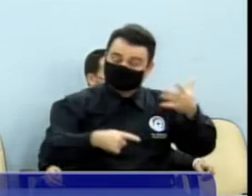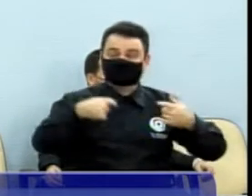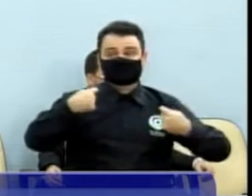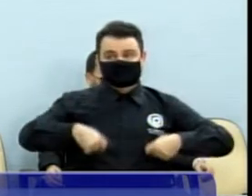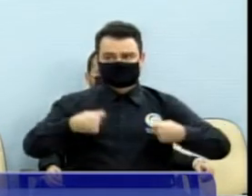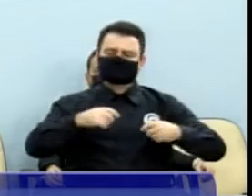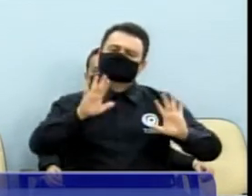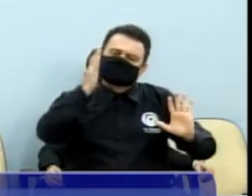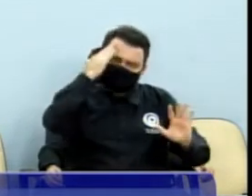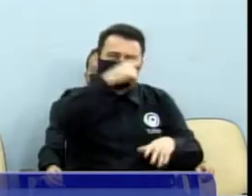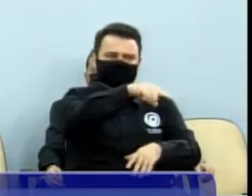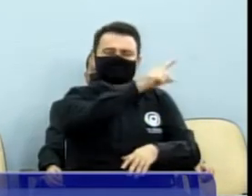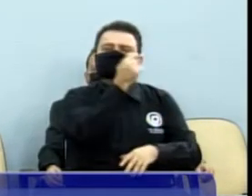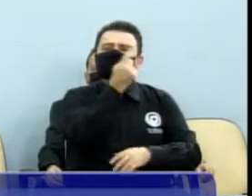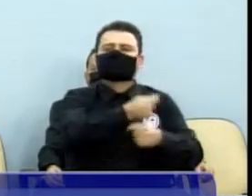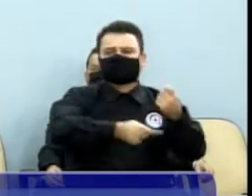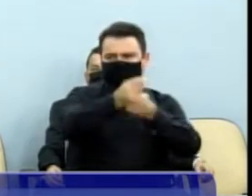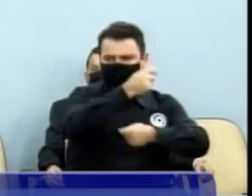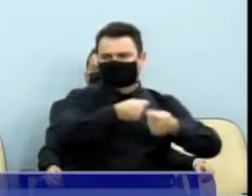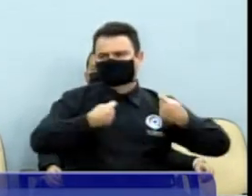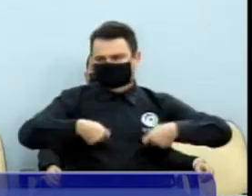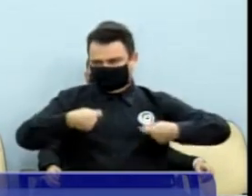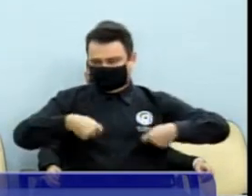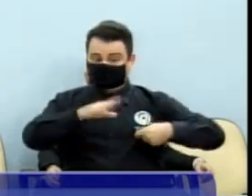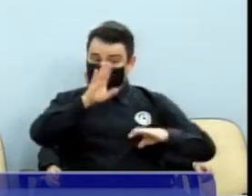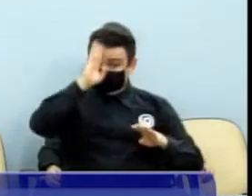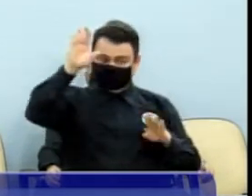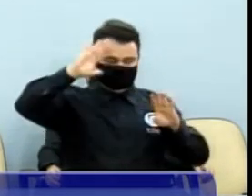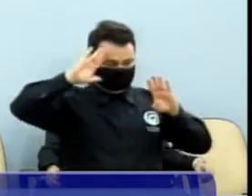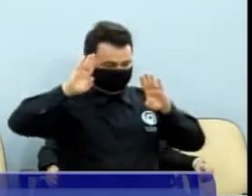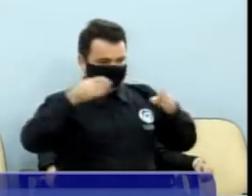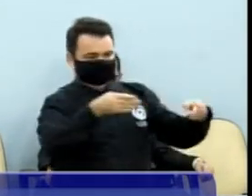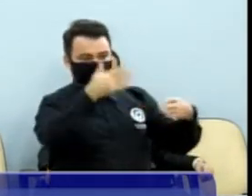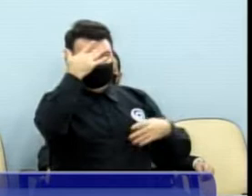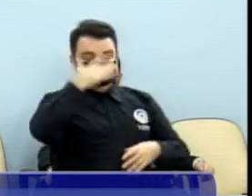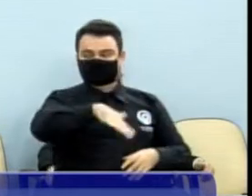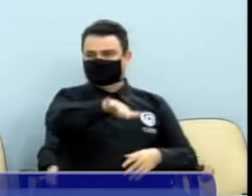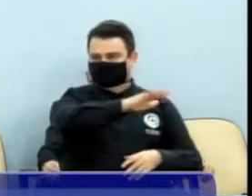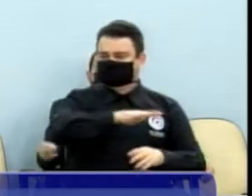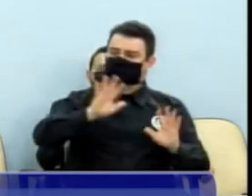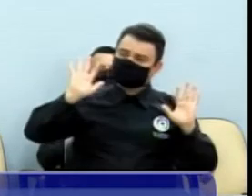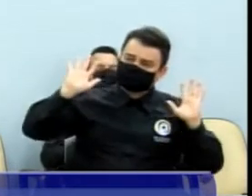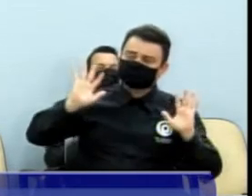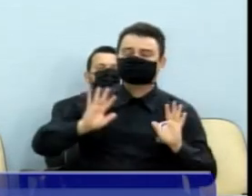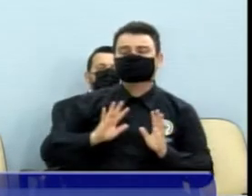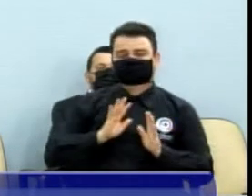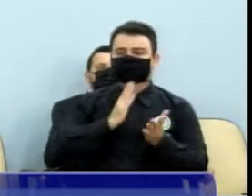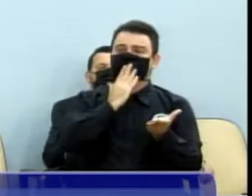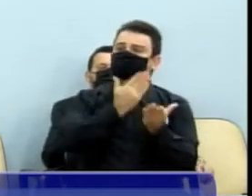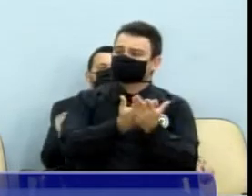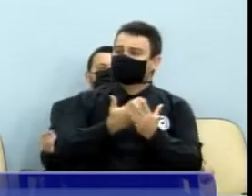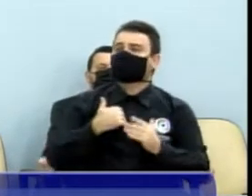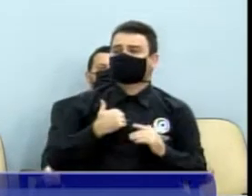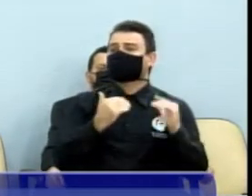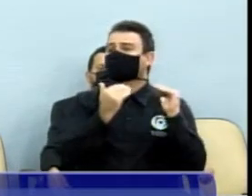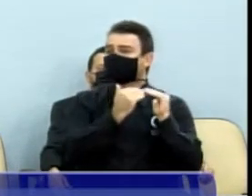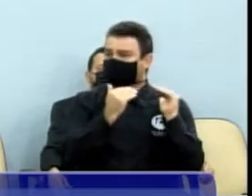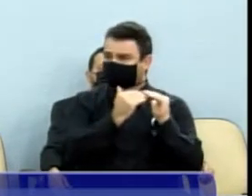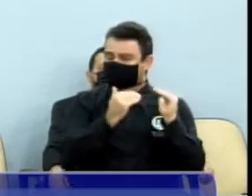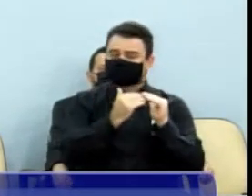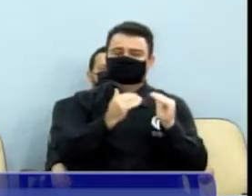finalizando excelência votos favoráveis as a esse requerimento e entendo que é uma decisão